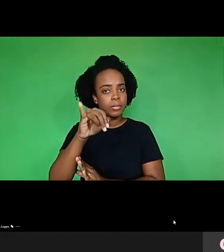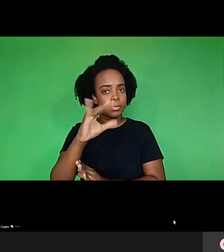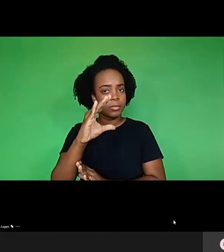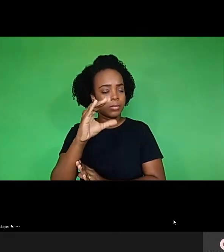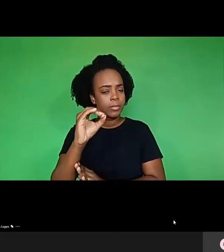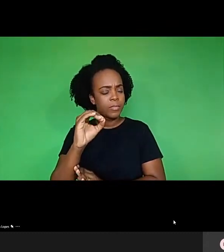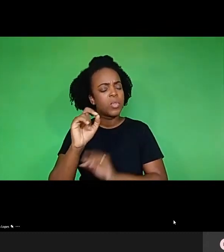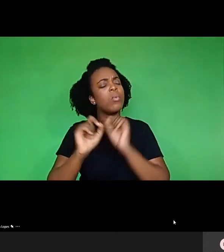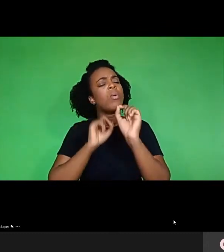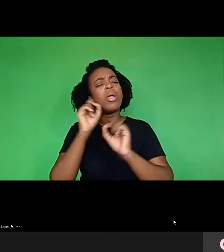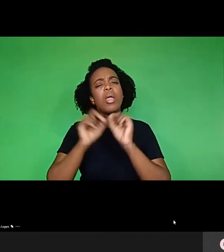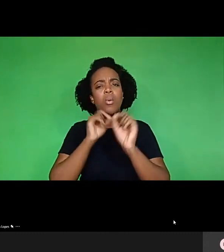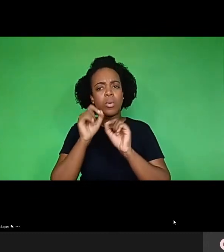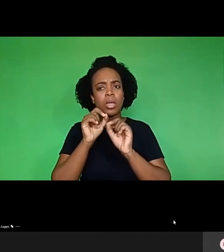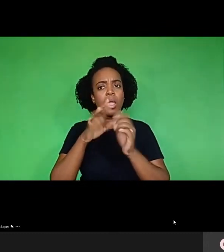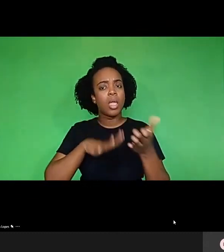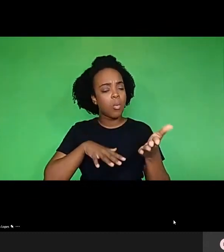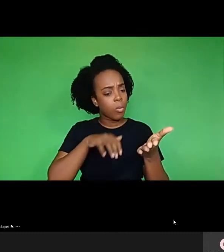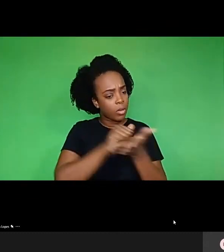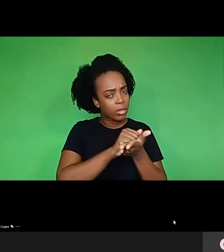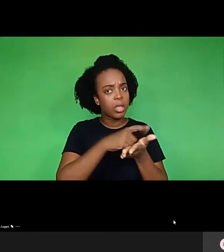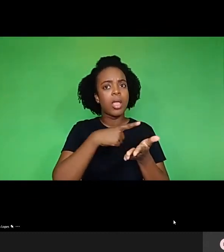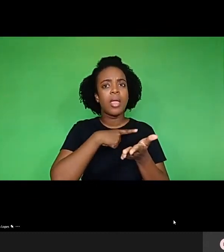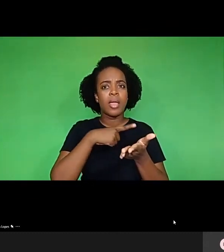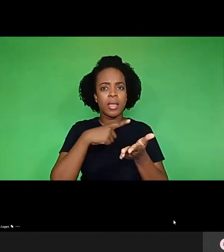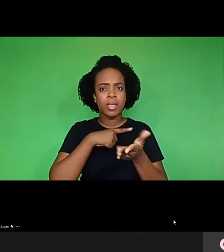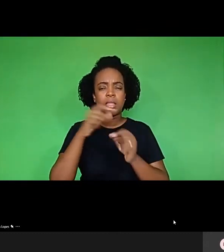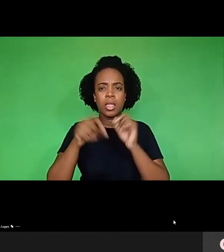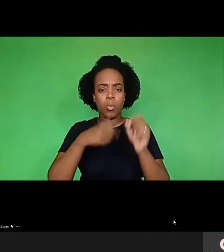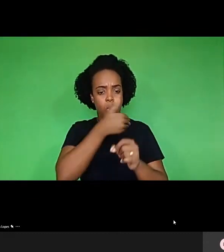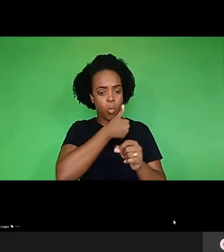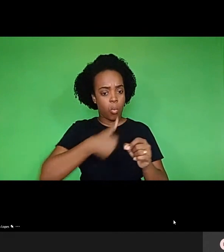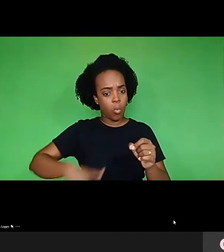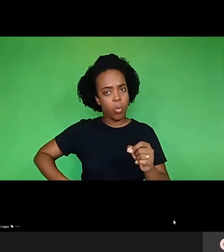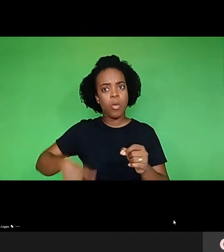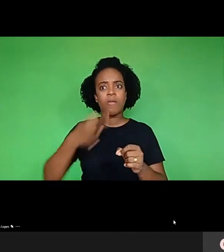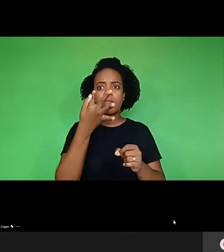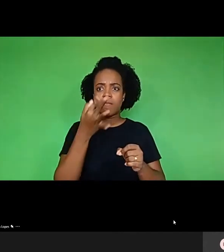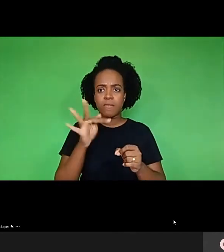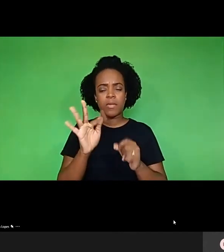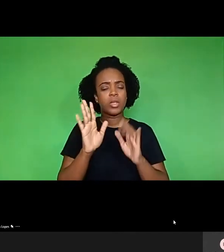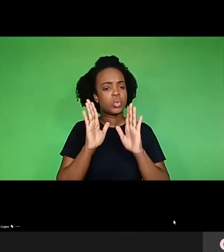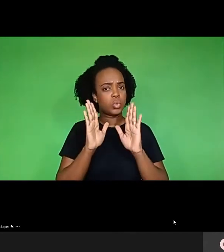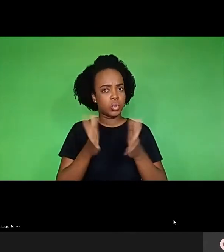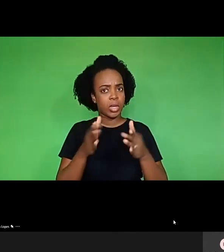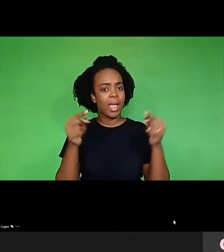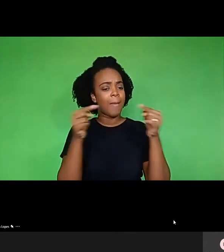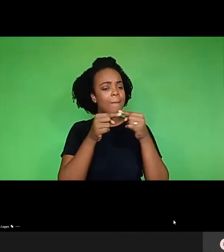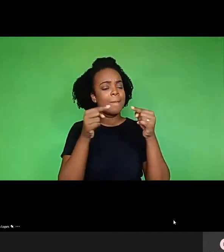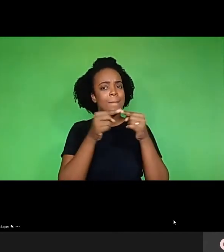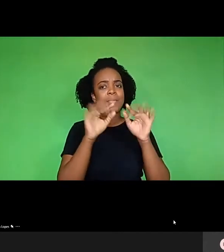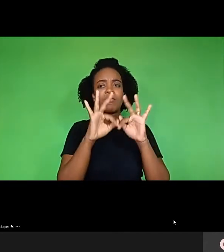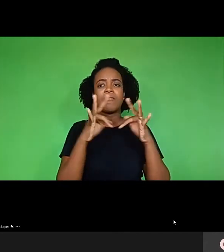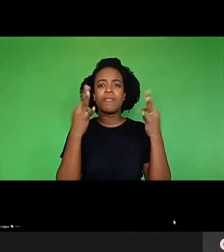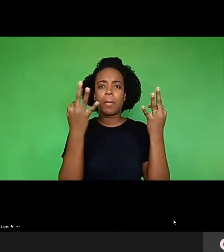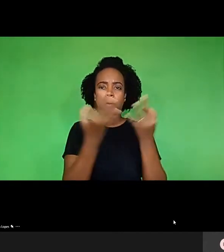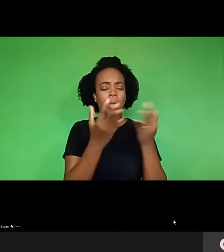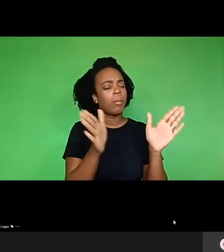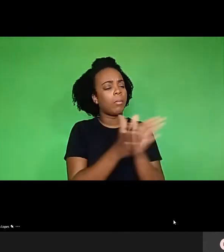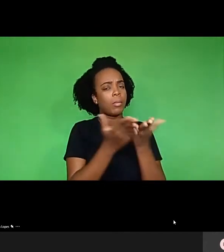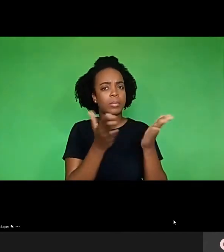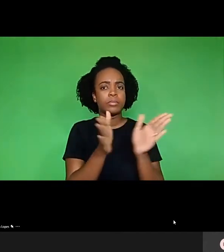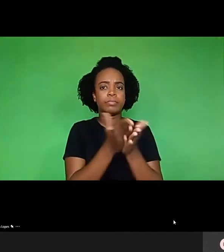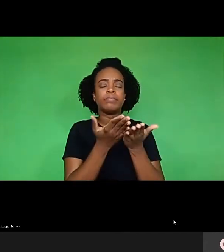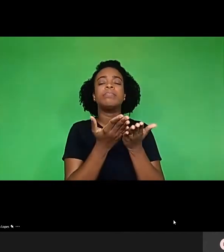um cadastro já que é realizado pelo governo federal das famílias, principalmente de baixa renda. E aí vai seguir